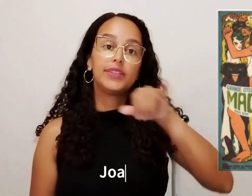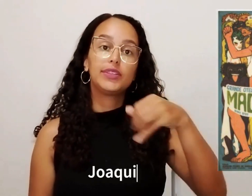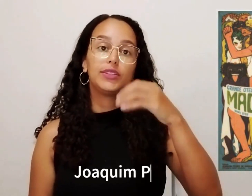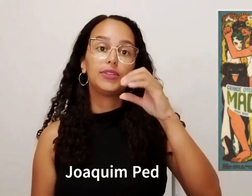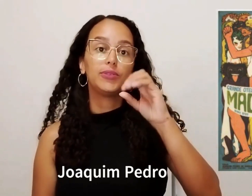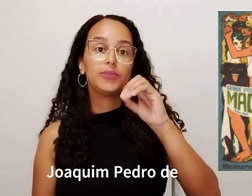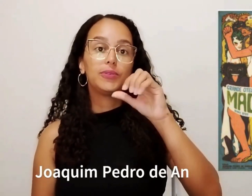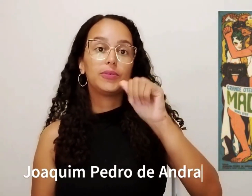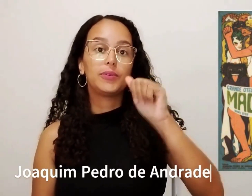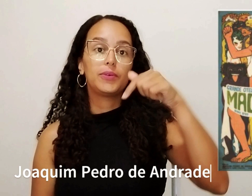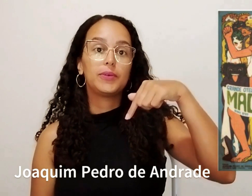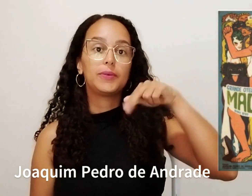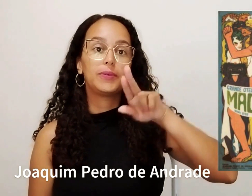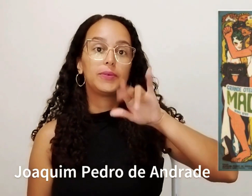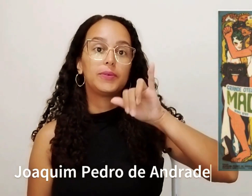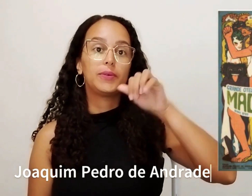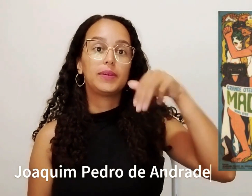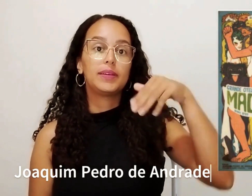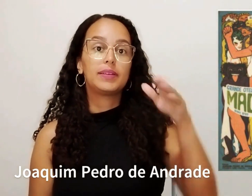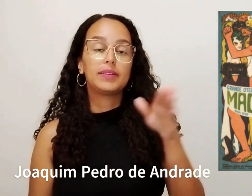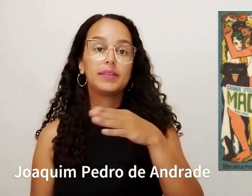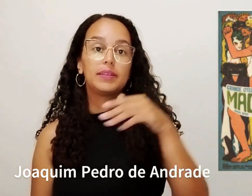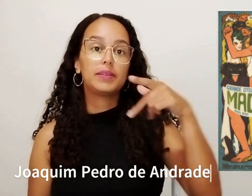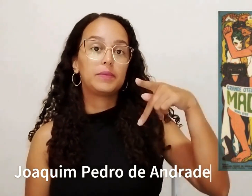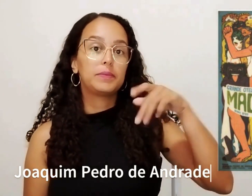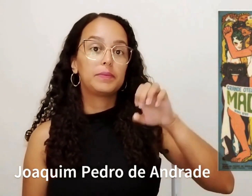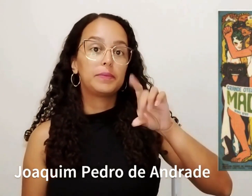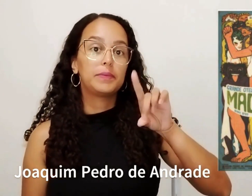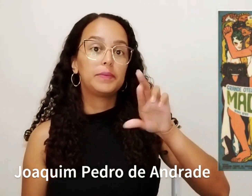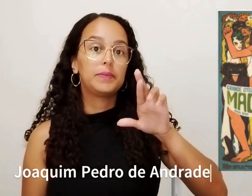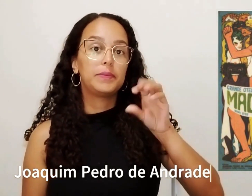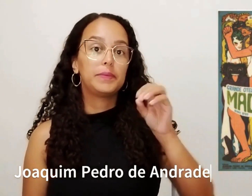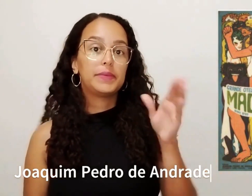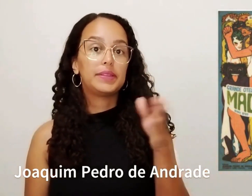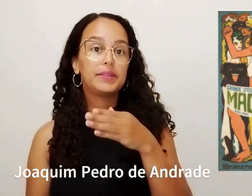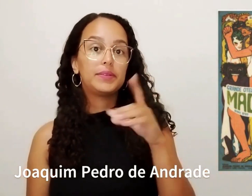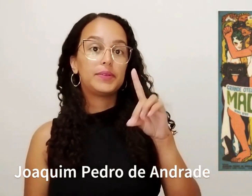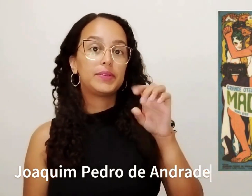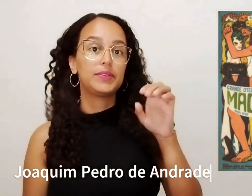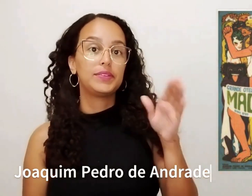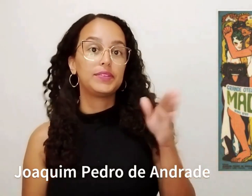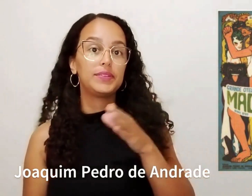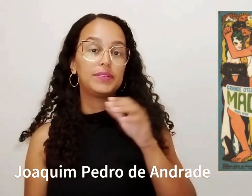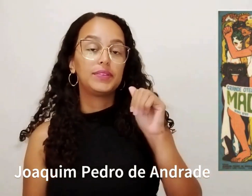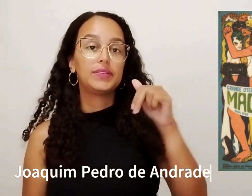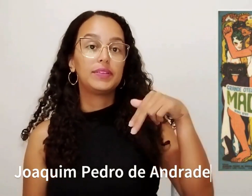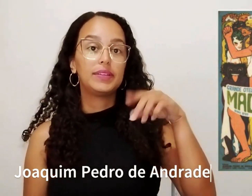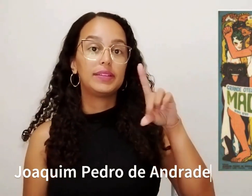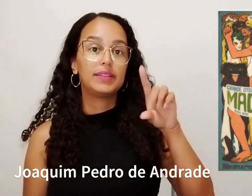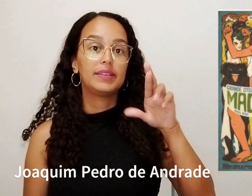O filme é considerado um dos pioneiros no movimento Cinema Novo.